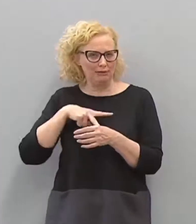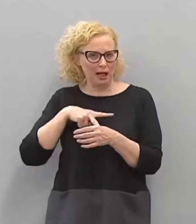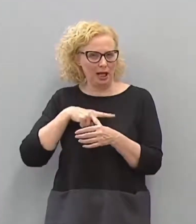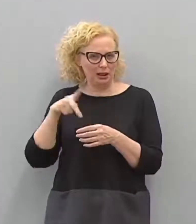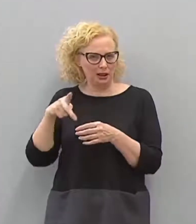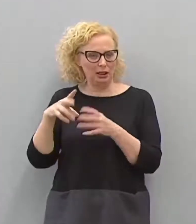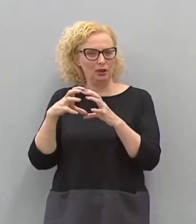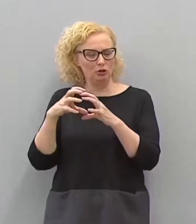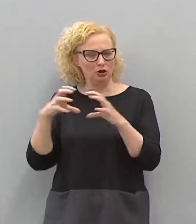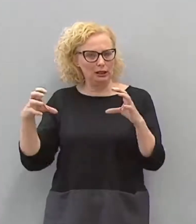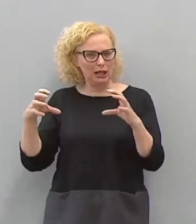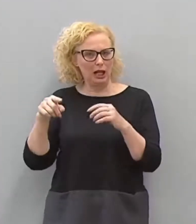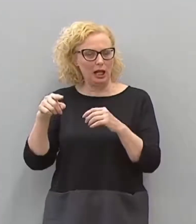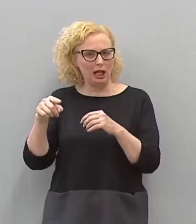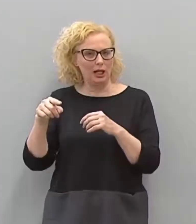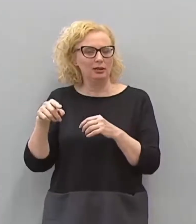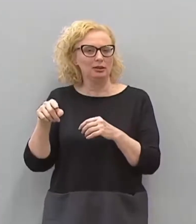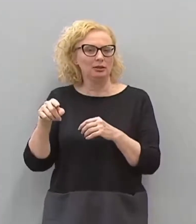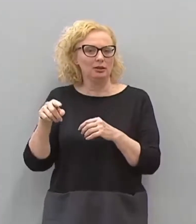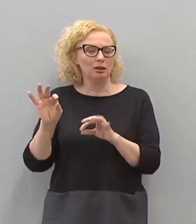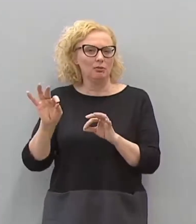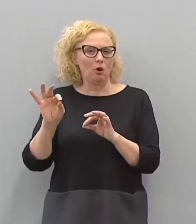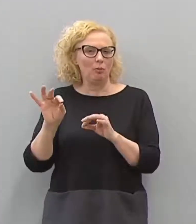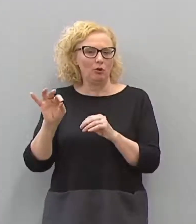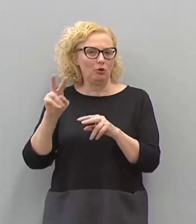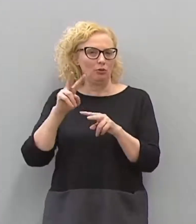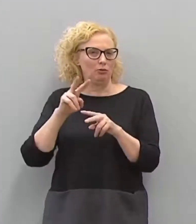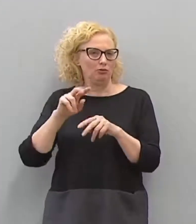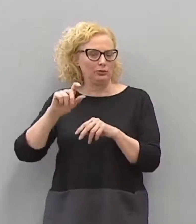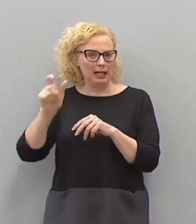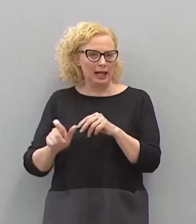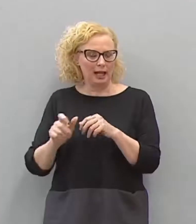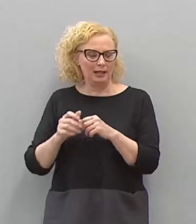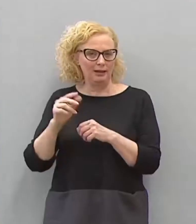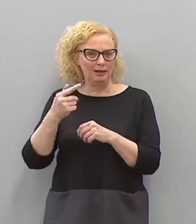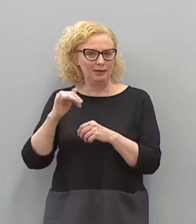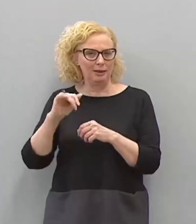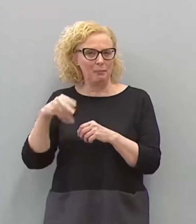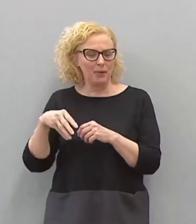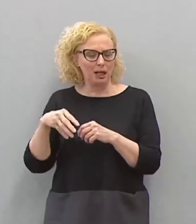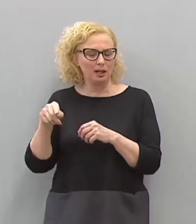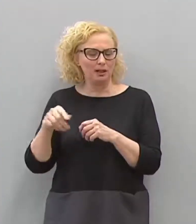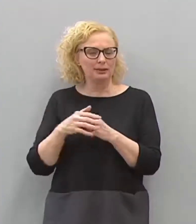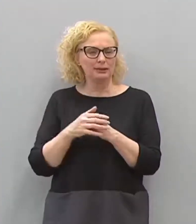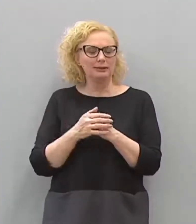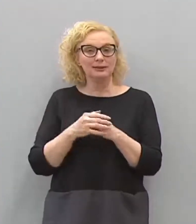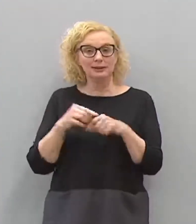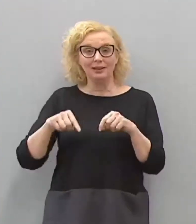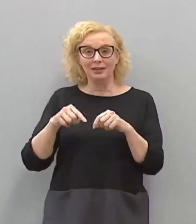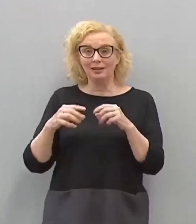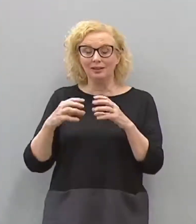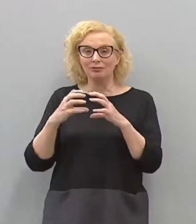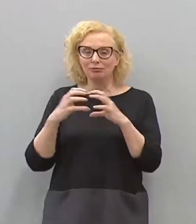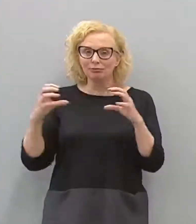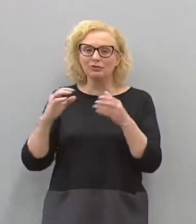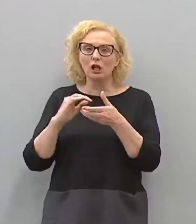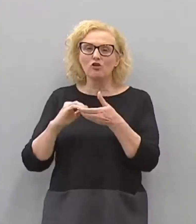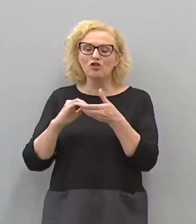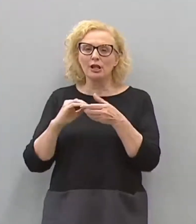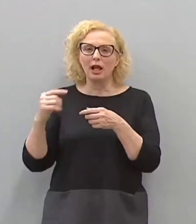società del monopolista a livello nazionale la società in questo momento a partire da febbraio